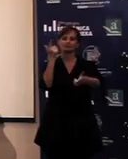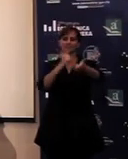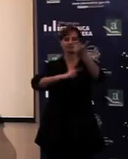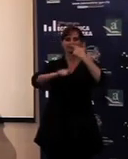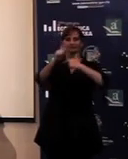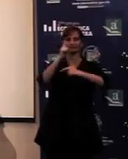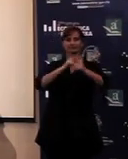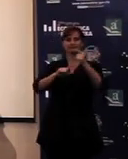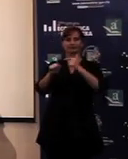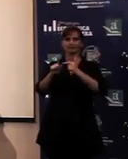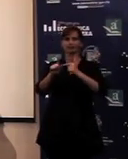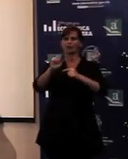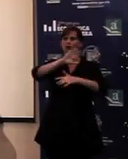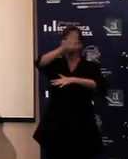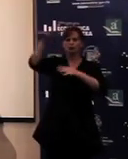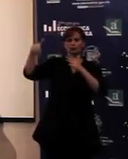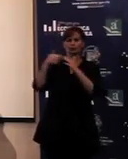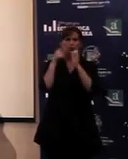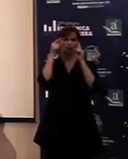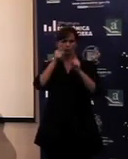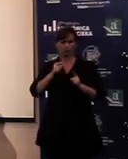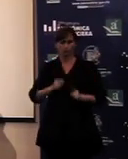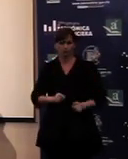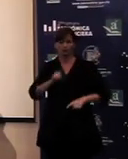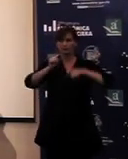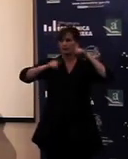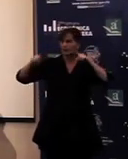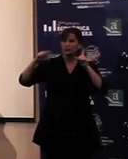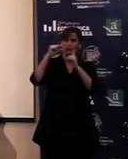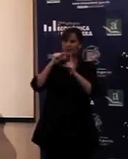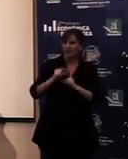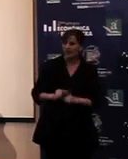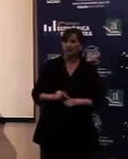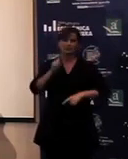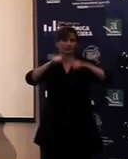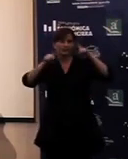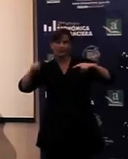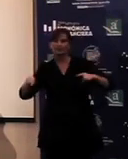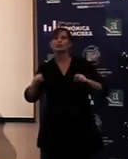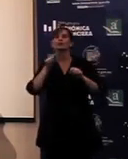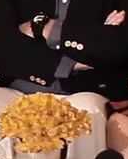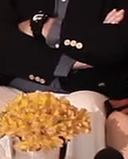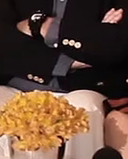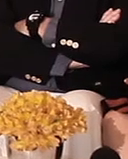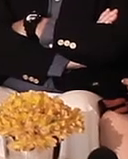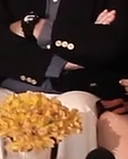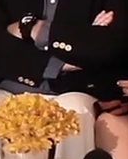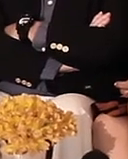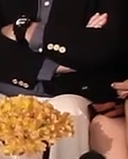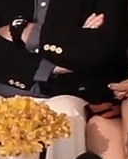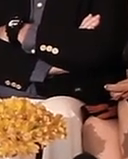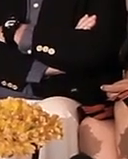aprender toda la terminología y lo que es asesorarlo en cuanto al manejo del dinero. De modo